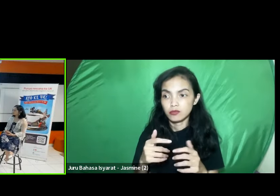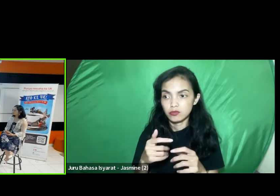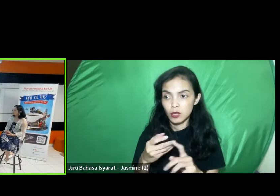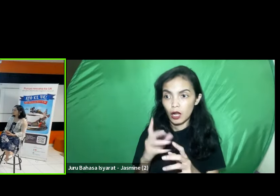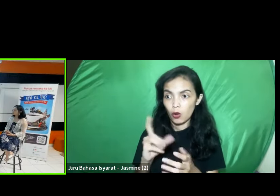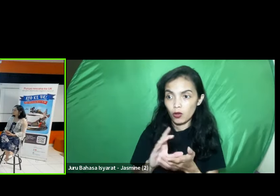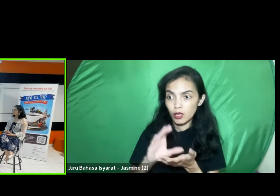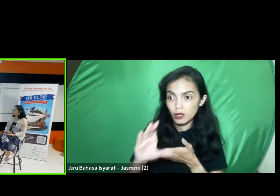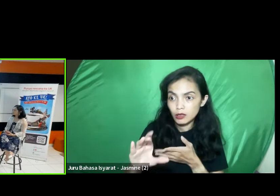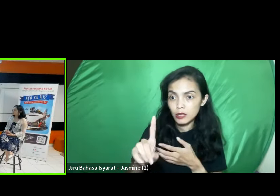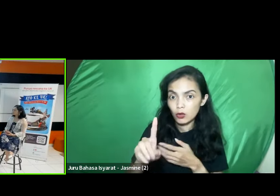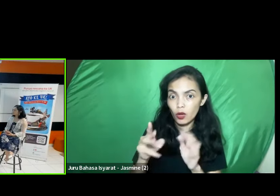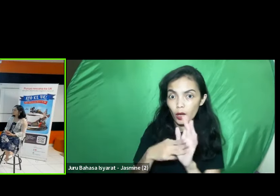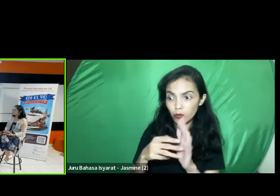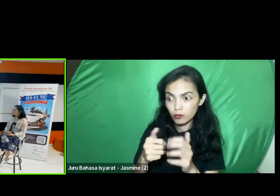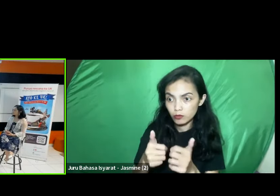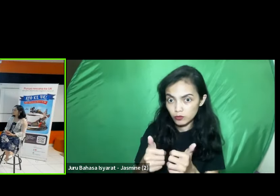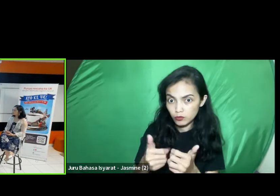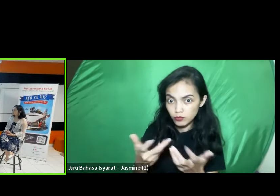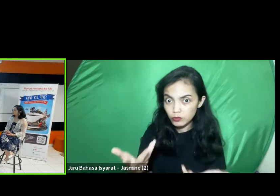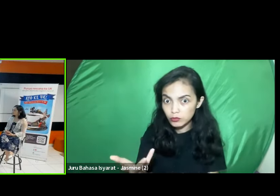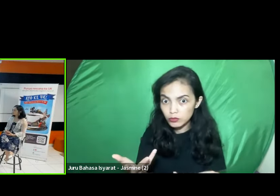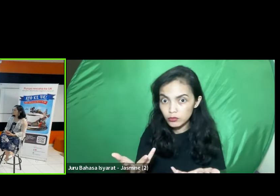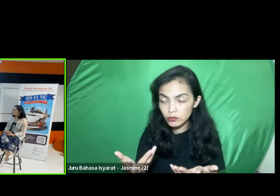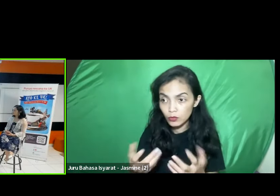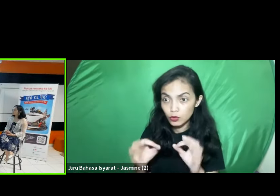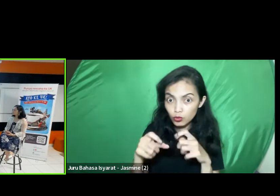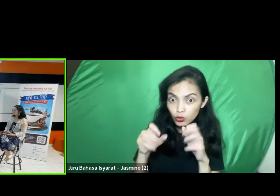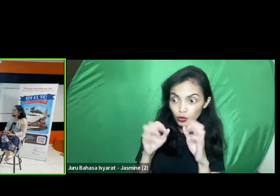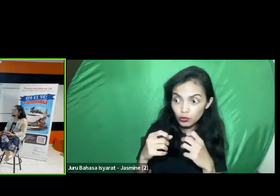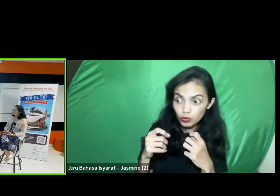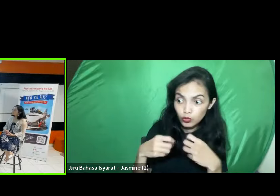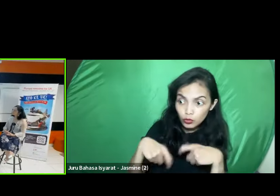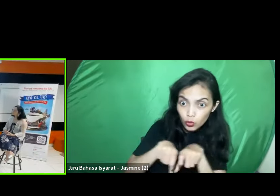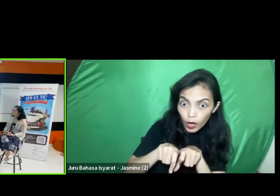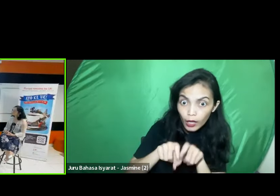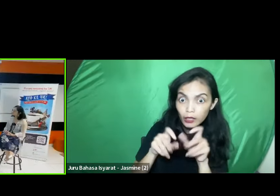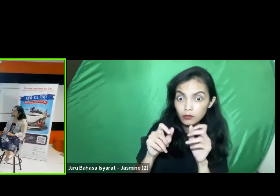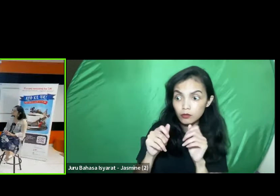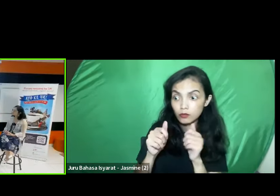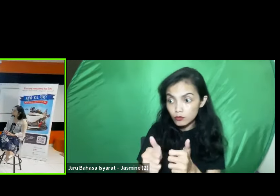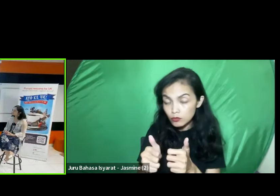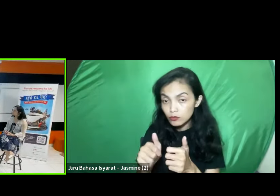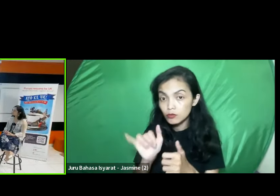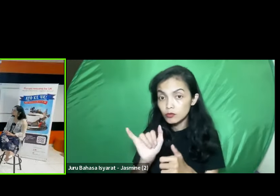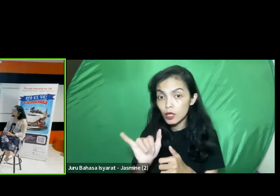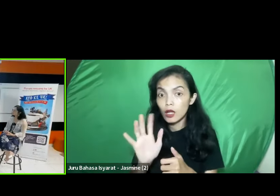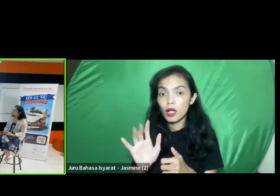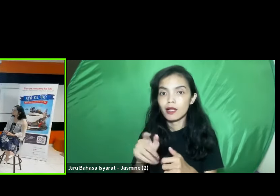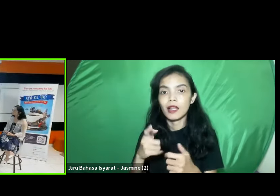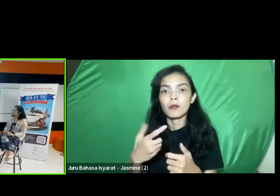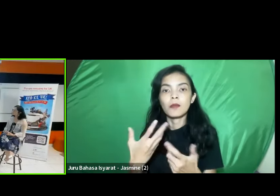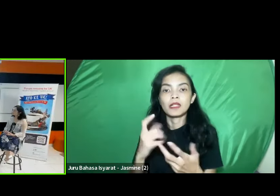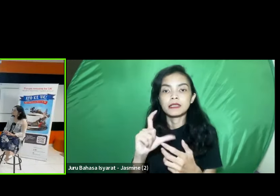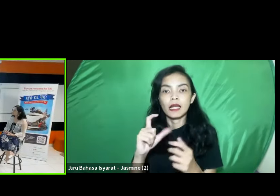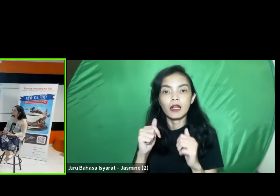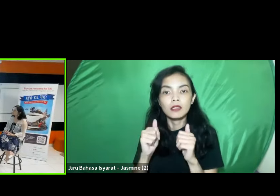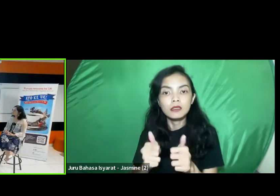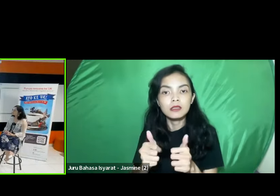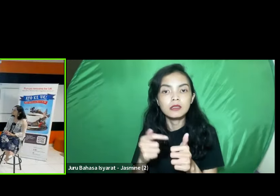miliar gimana kita memantaskan diri untuk itu gimana kita prepare sebaik mungkin Nah saya itu yang